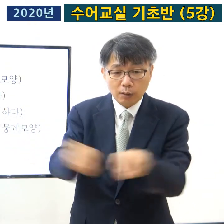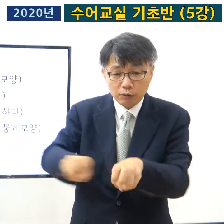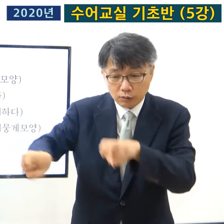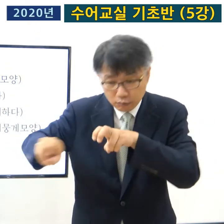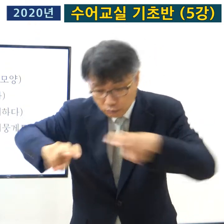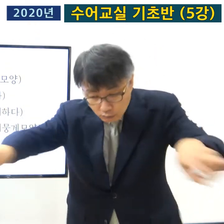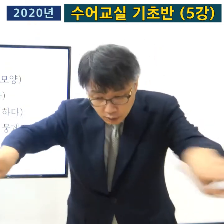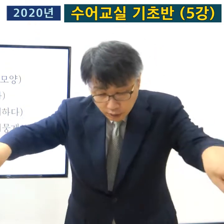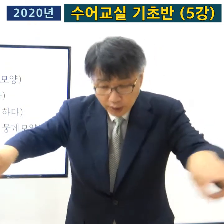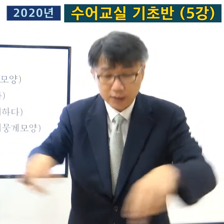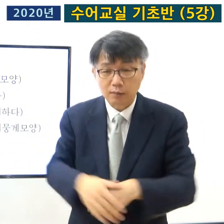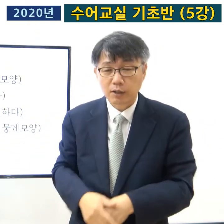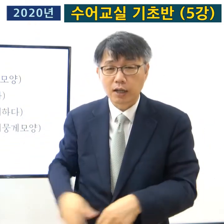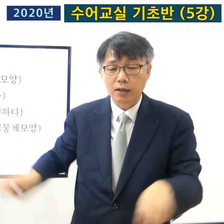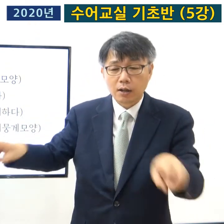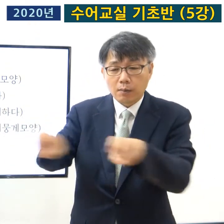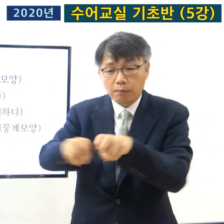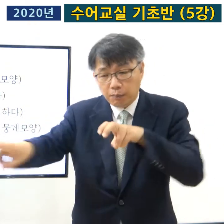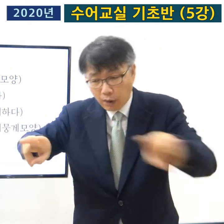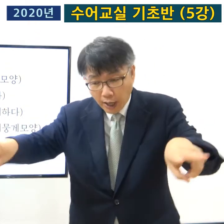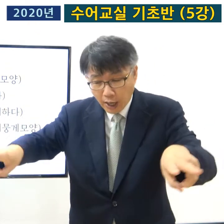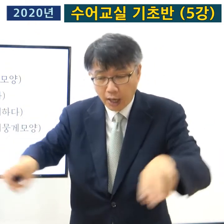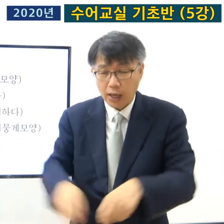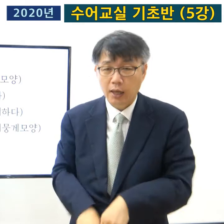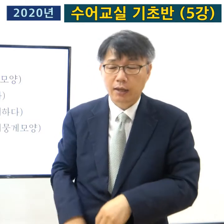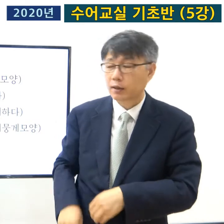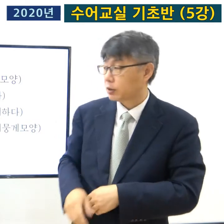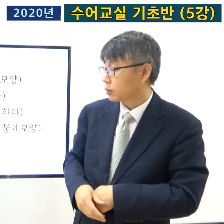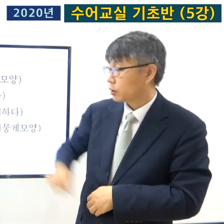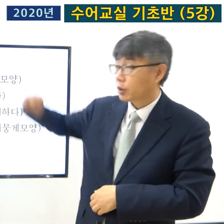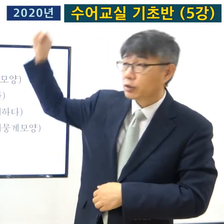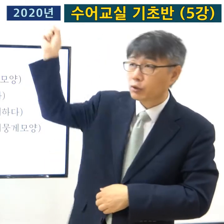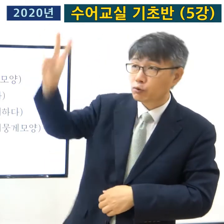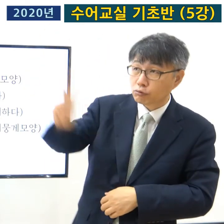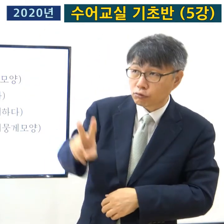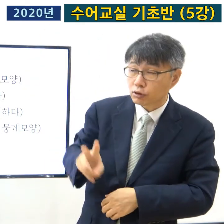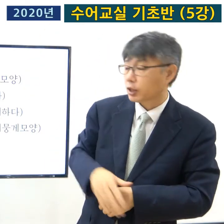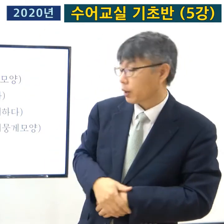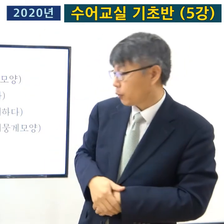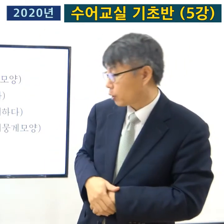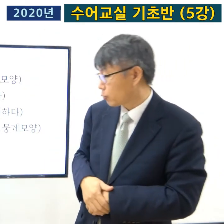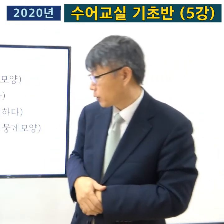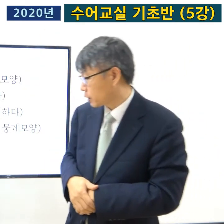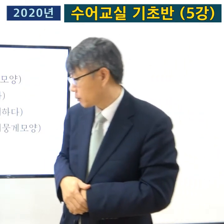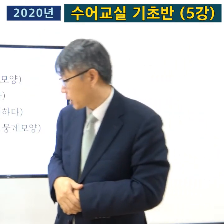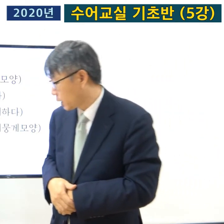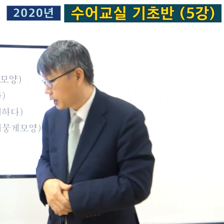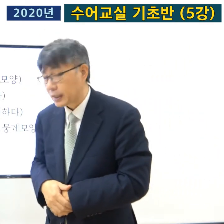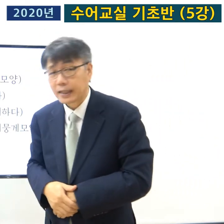붙이고 이렇게 가는 겁니다. 번개, 천둥 이렇게 표현해 주시면 되겠습니다.